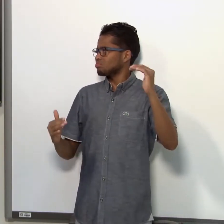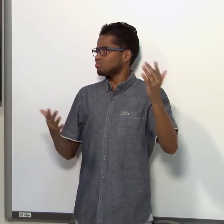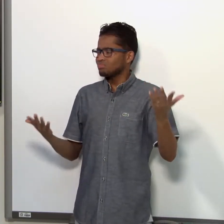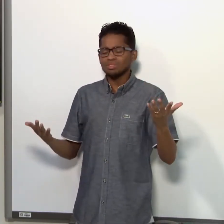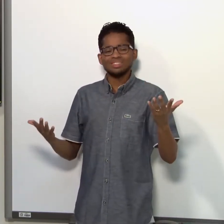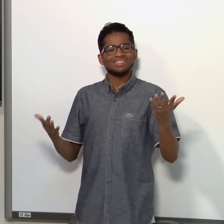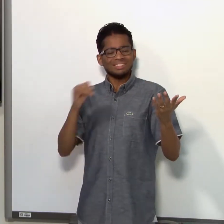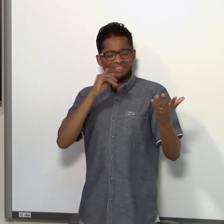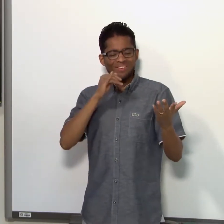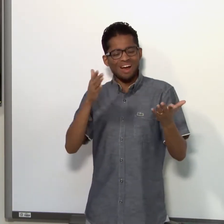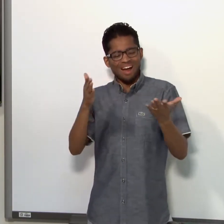Algumas escolas